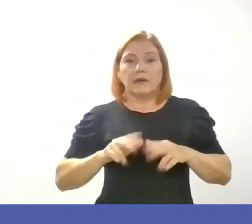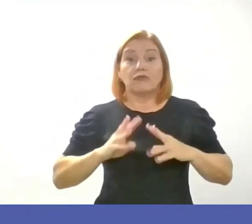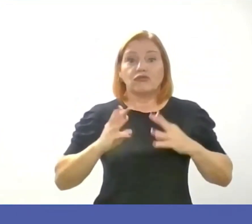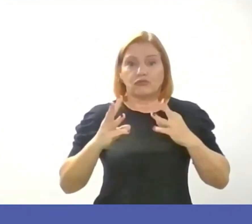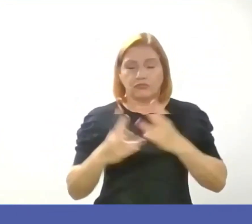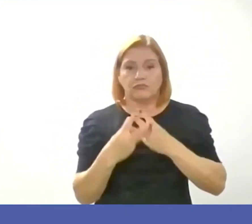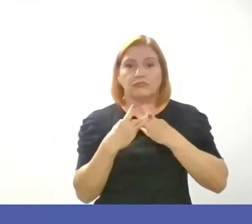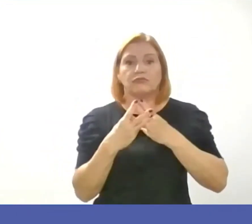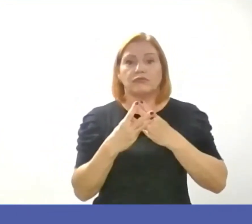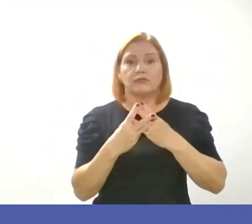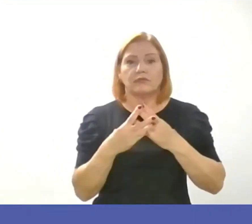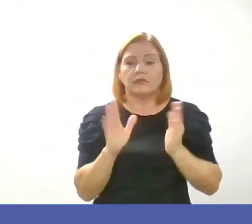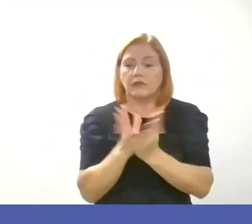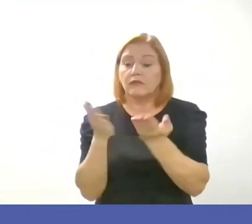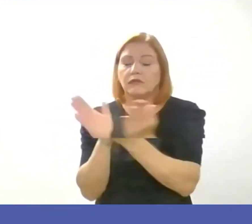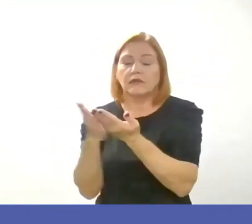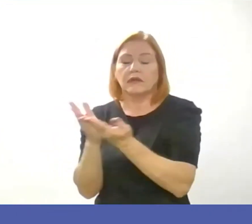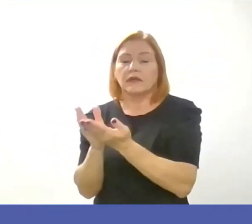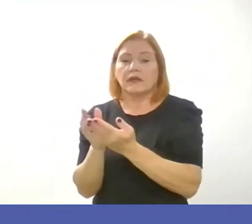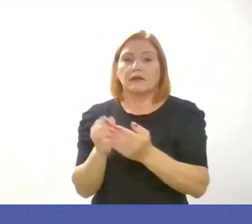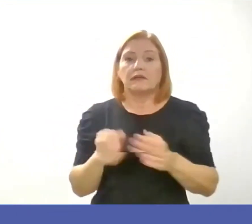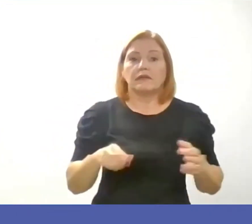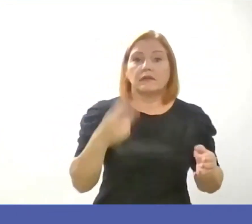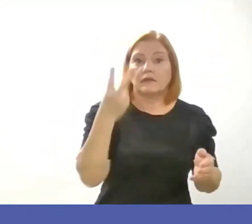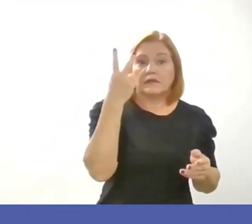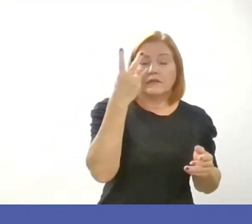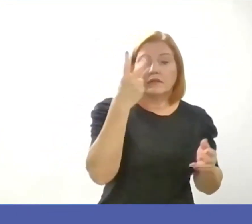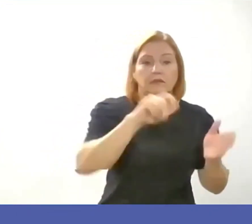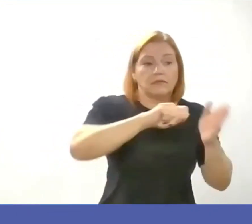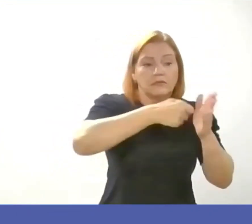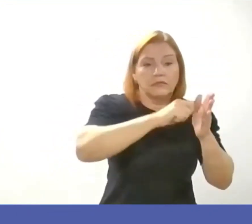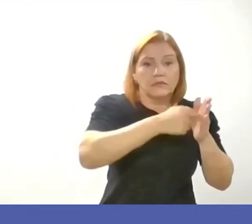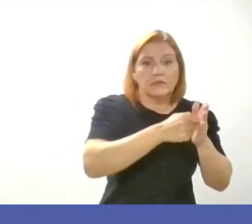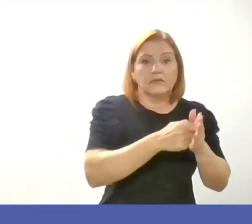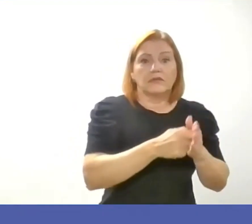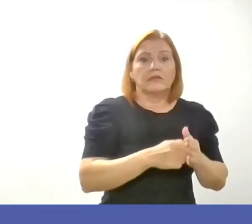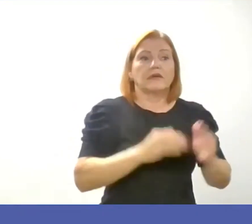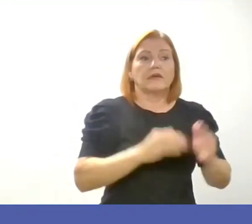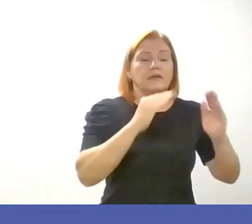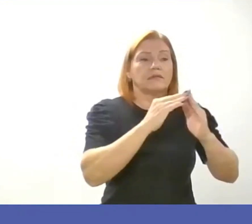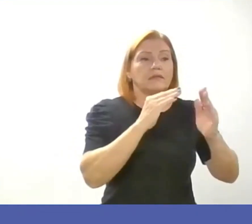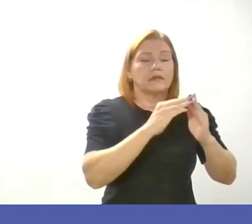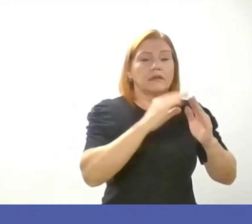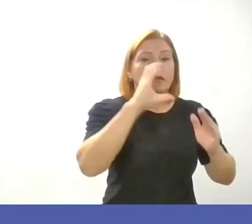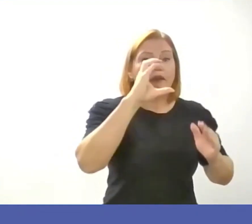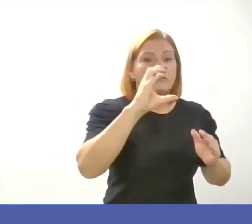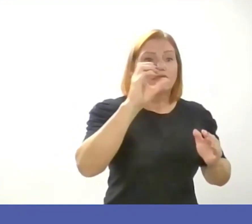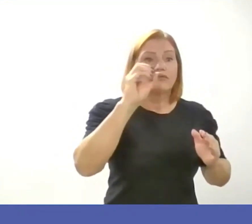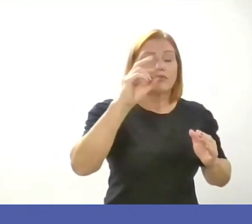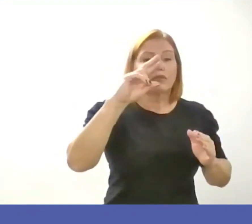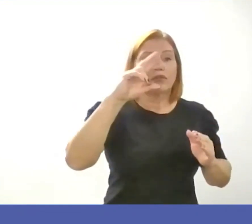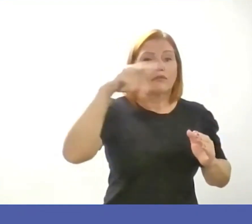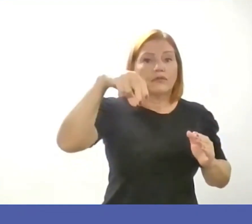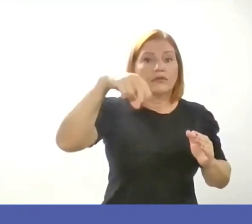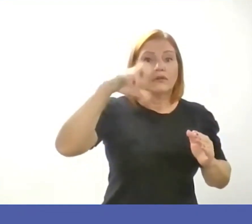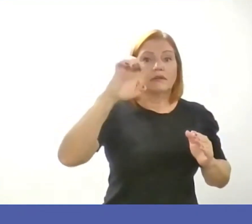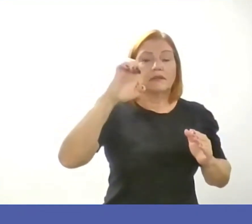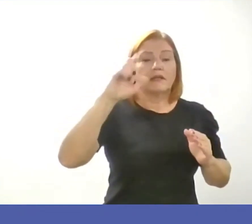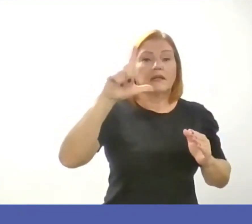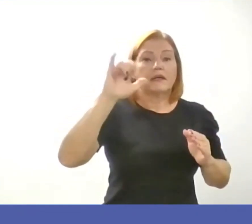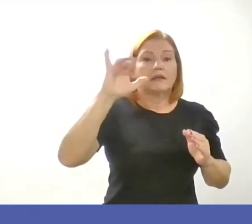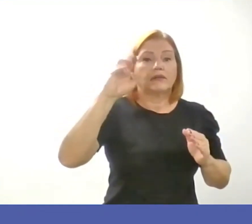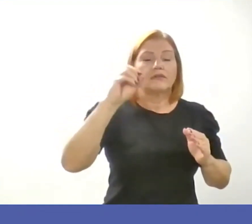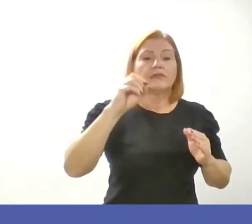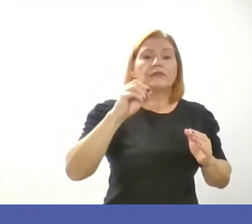Ele usou a segunda chave na casa de Cornélio e abriu a porta do reino dos céus para os gentios, e nós